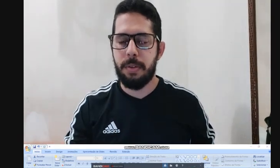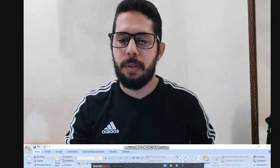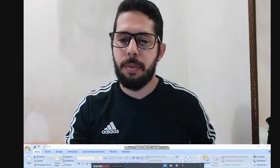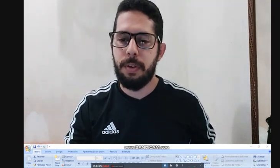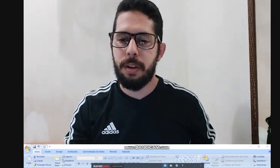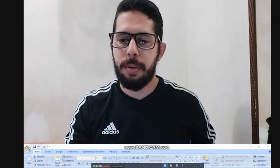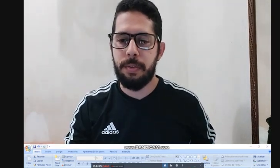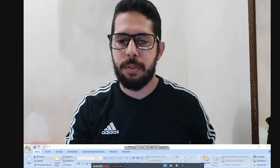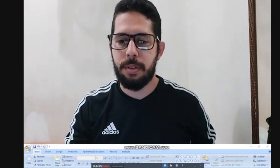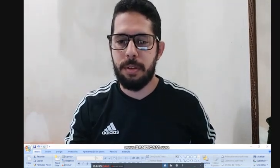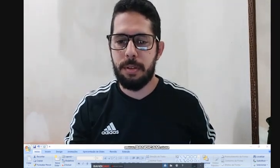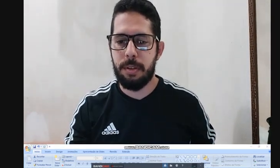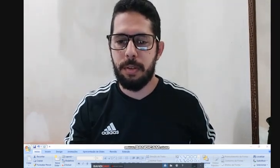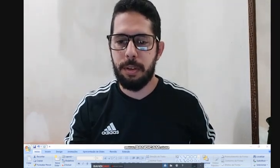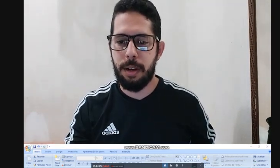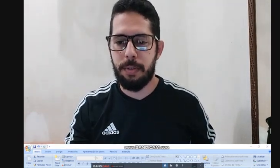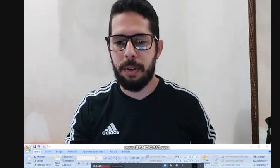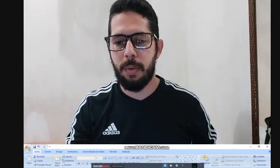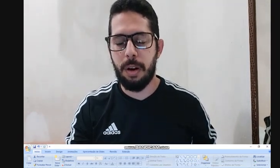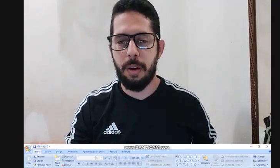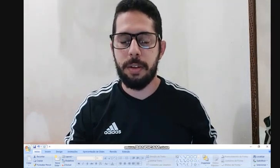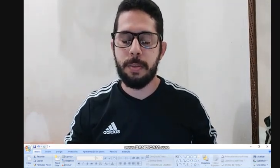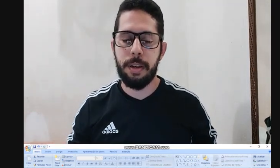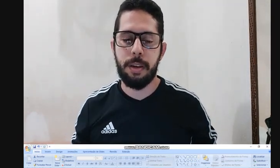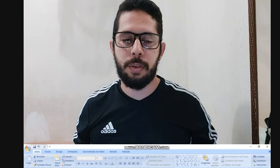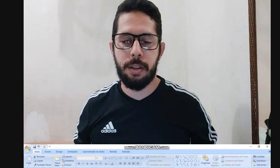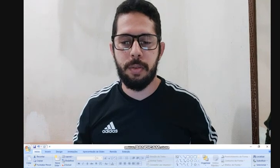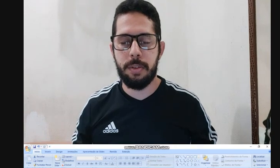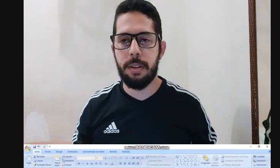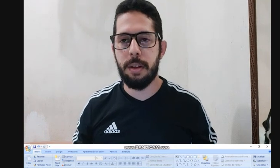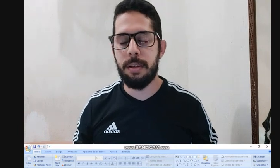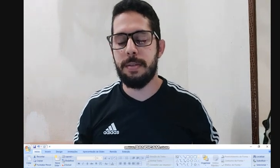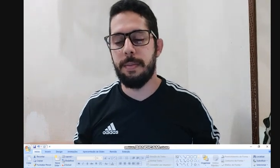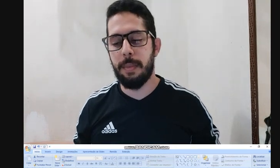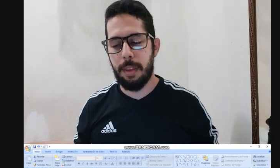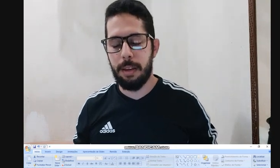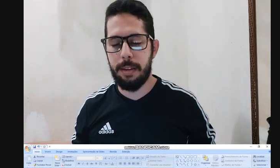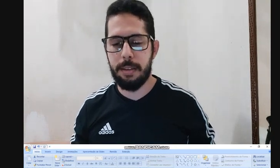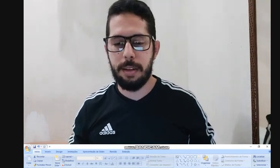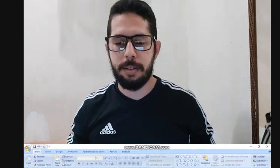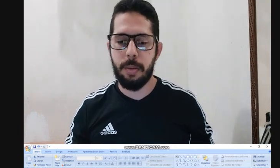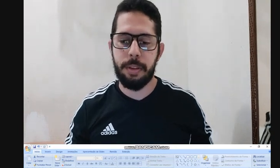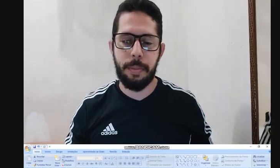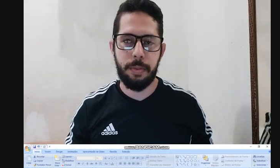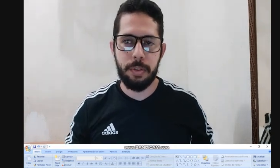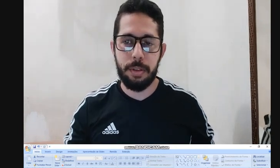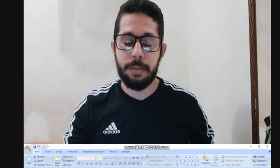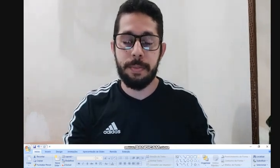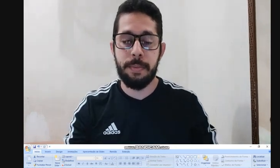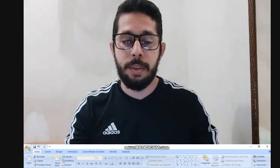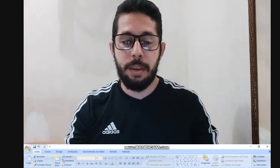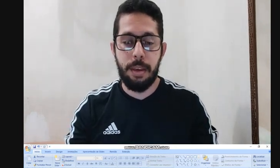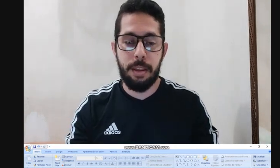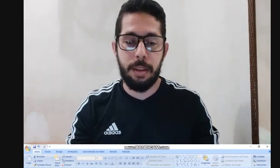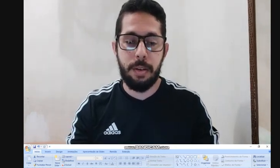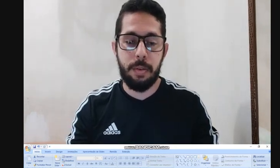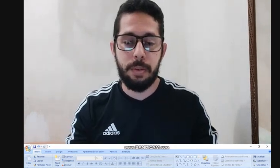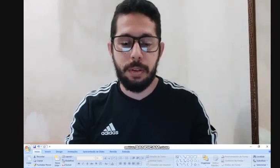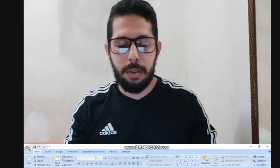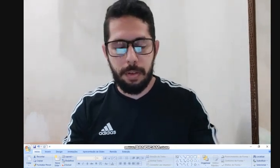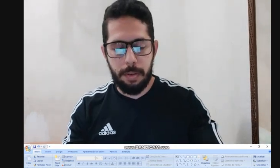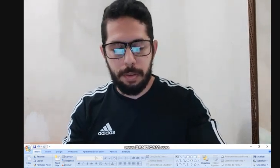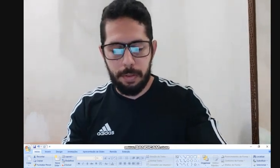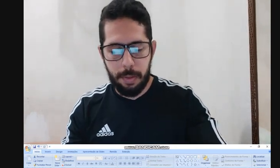Olá, pessoal. Como eu falei para vocês, eu ia gravar uma aula explicando cada um dos sinais daqueles slides que eu mandei para vocês.